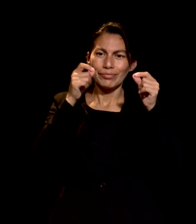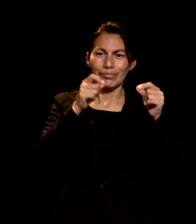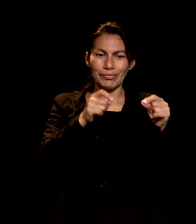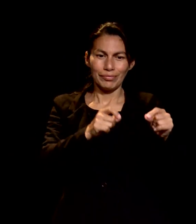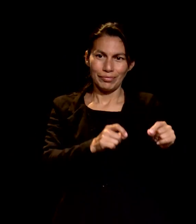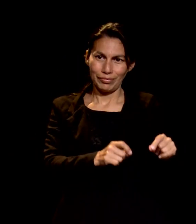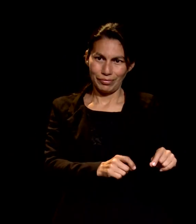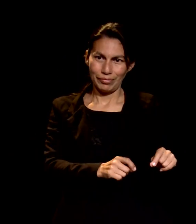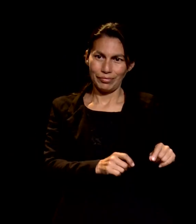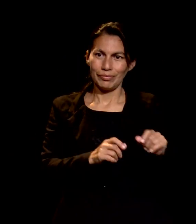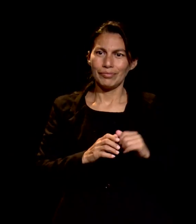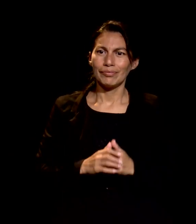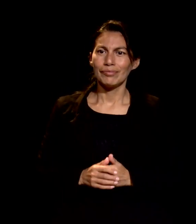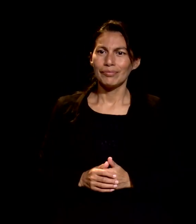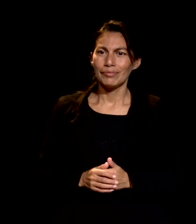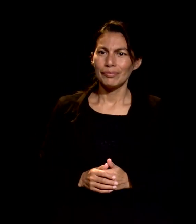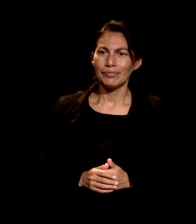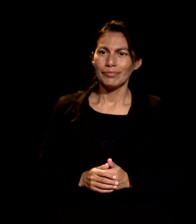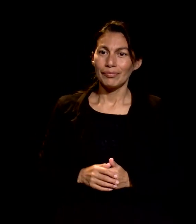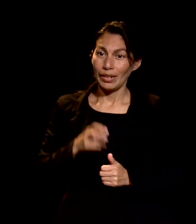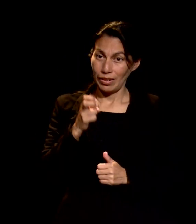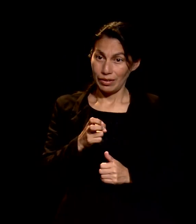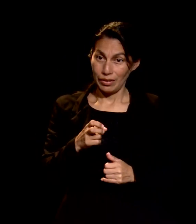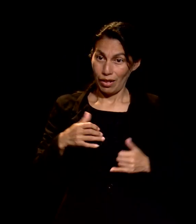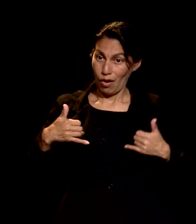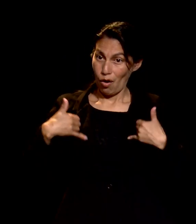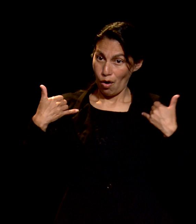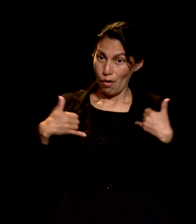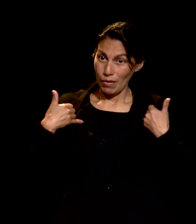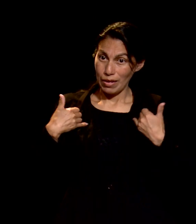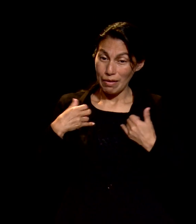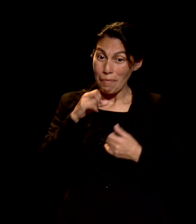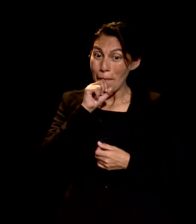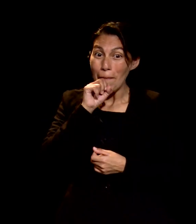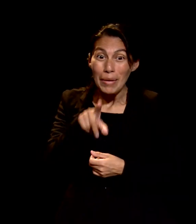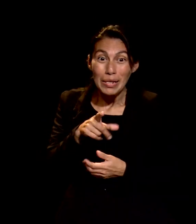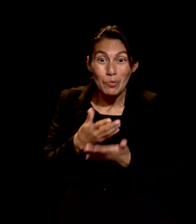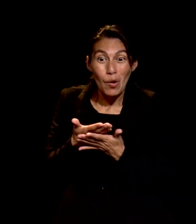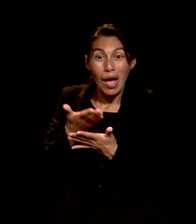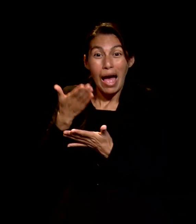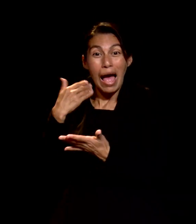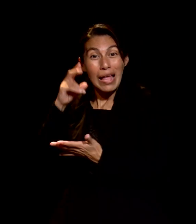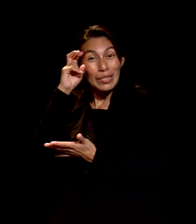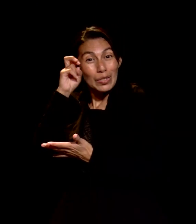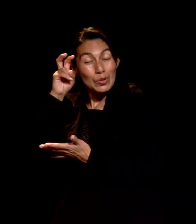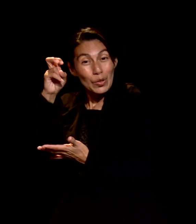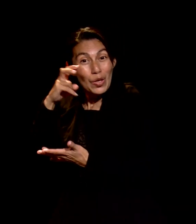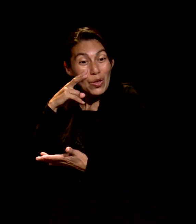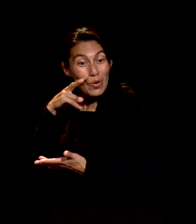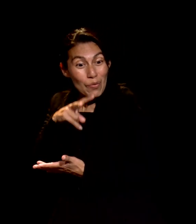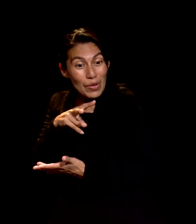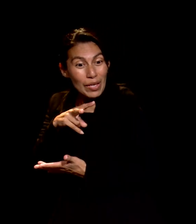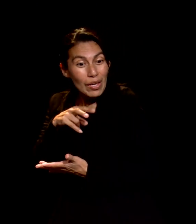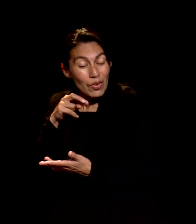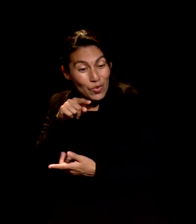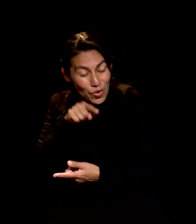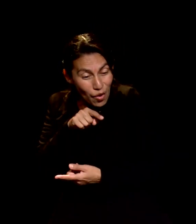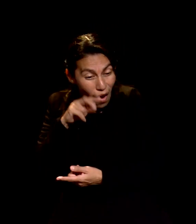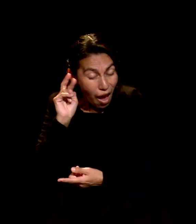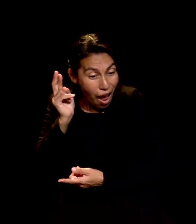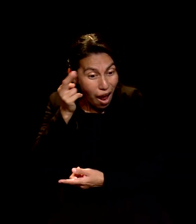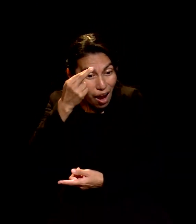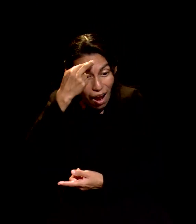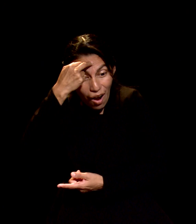lentes oscuros que llevaba y era ese joven que había visto en mi sueño. ¿Usted lo reconoció? Yo lo